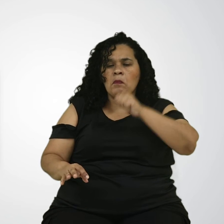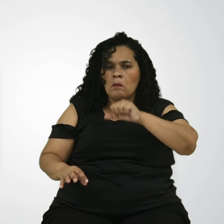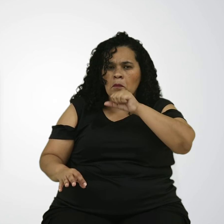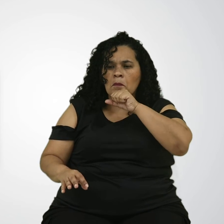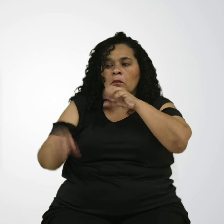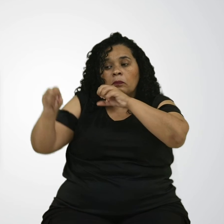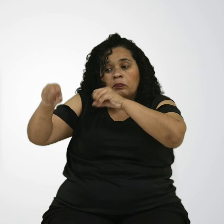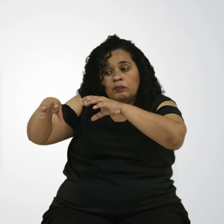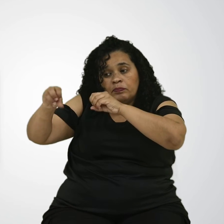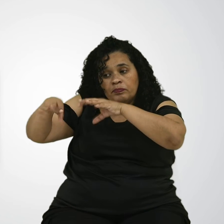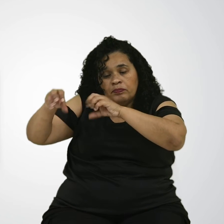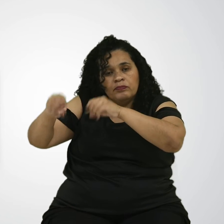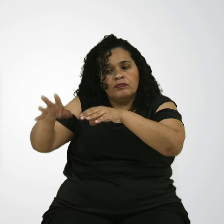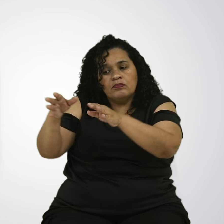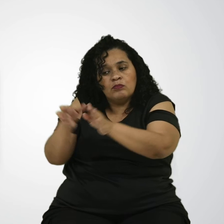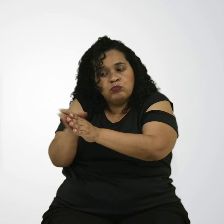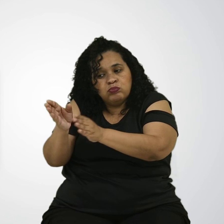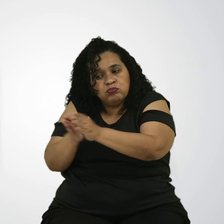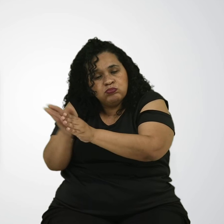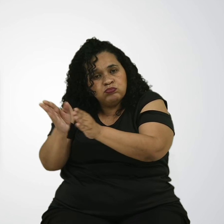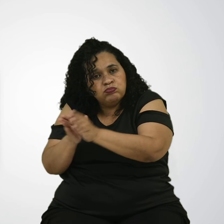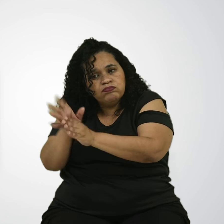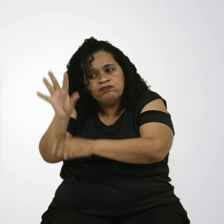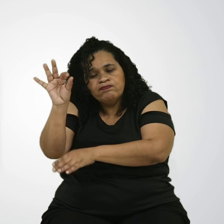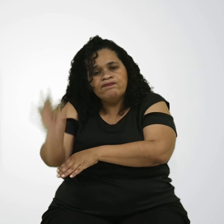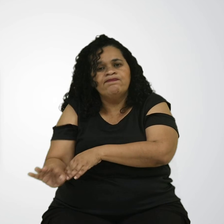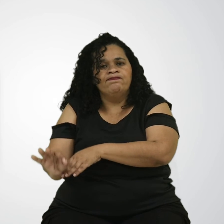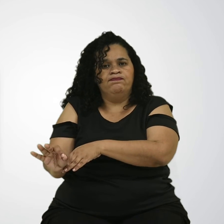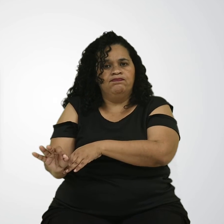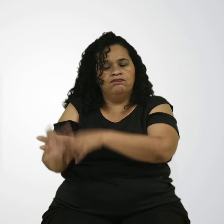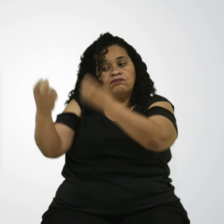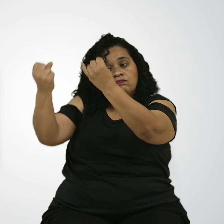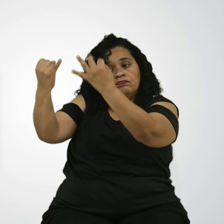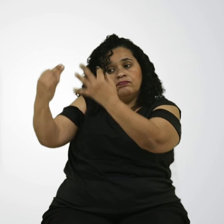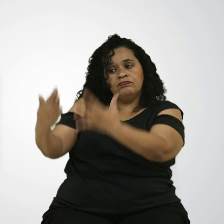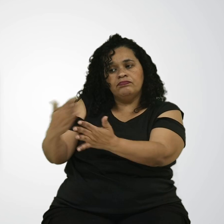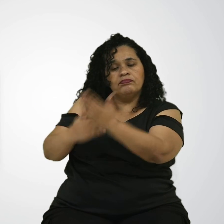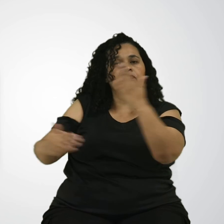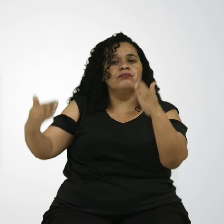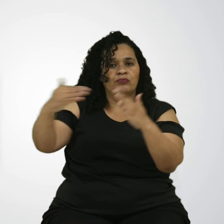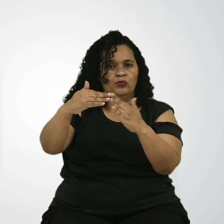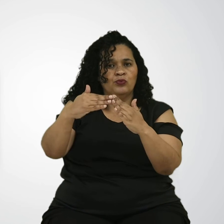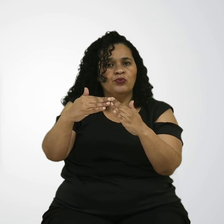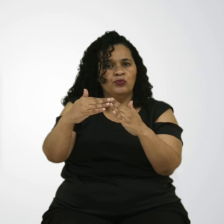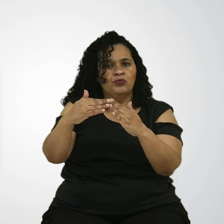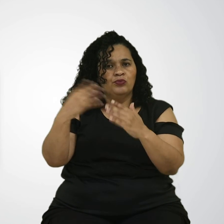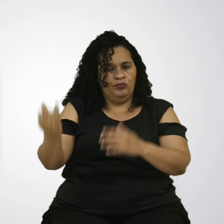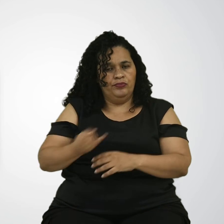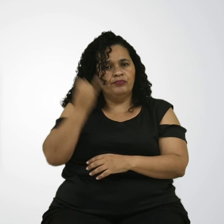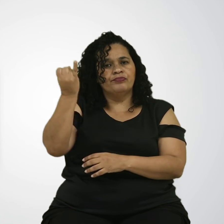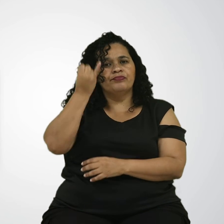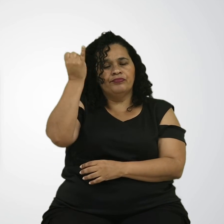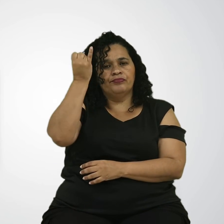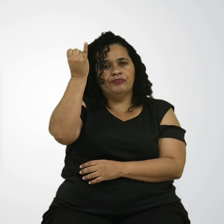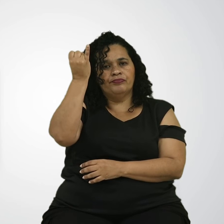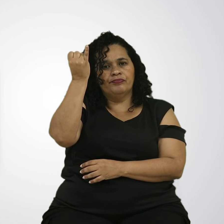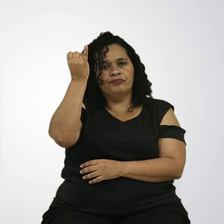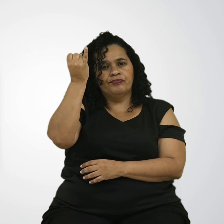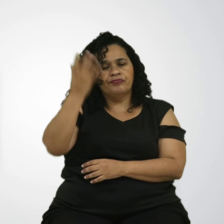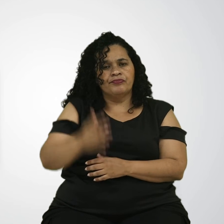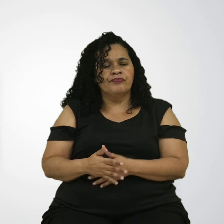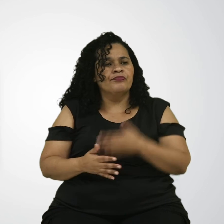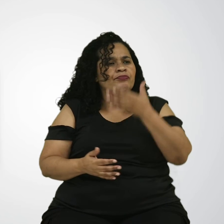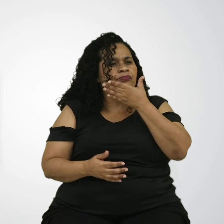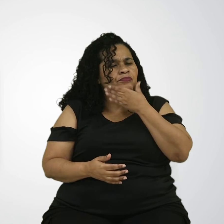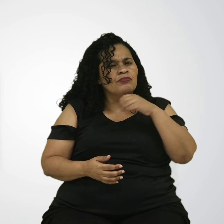disciplinar os seus filhos, orientar os seus filhos, justificar as suas ações. Isso é o que é importante. Pai não deve satisfação